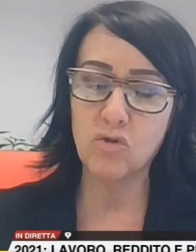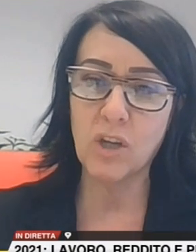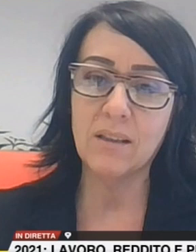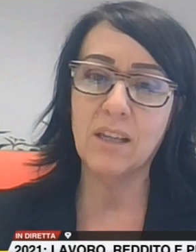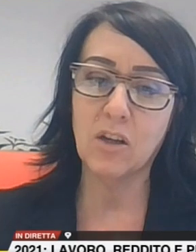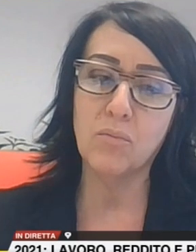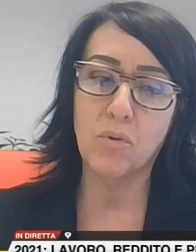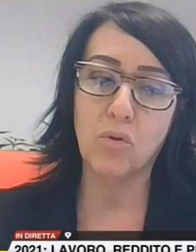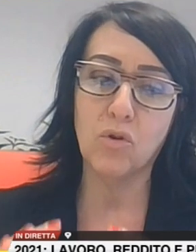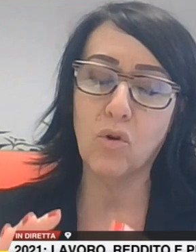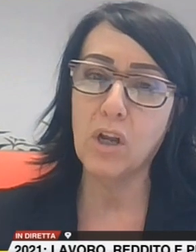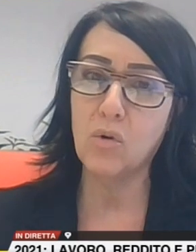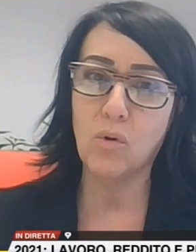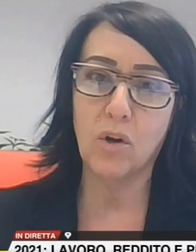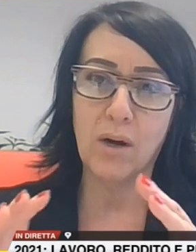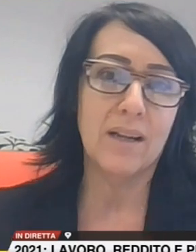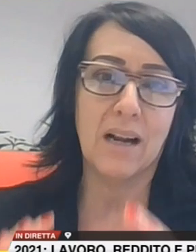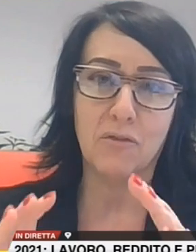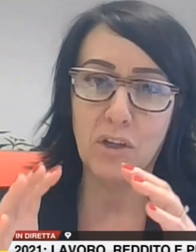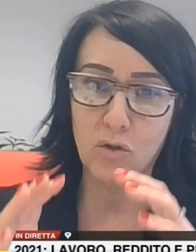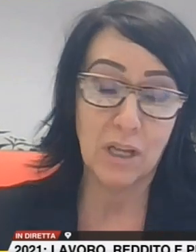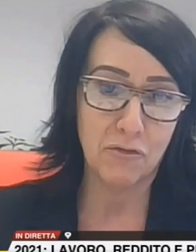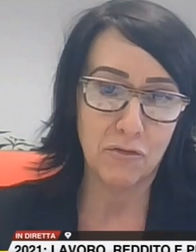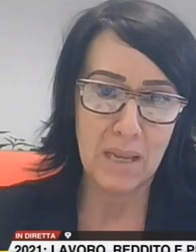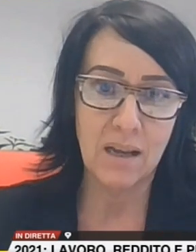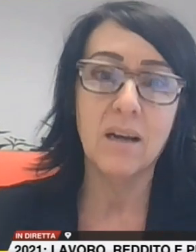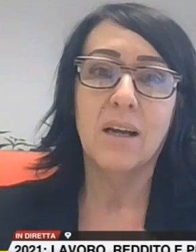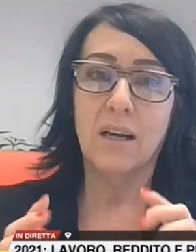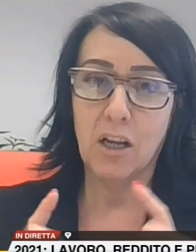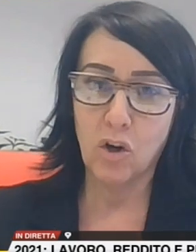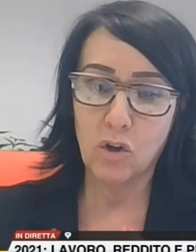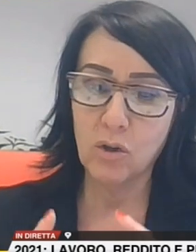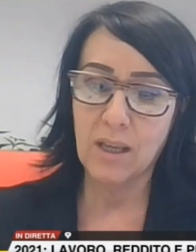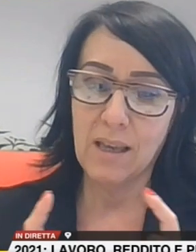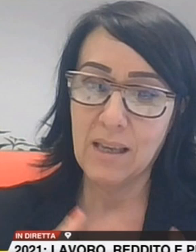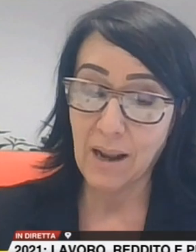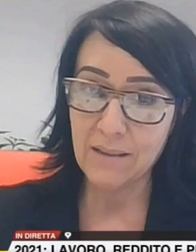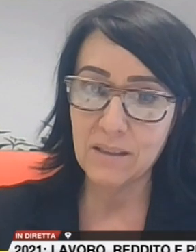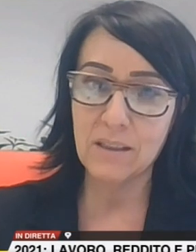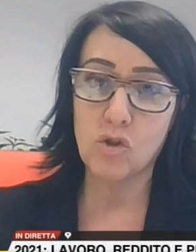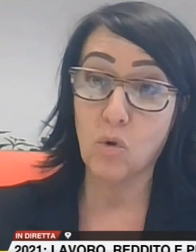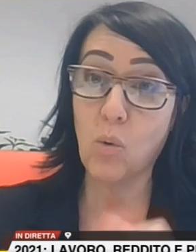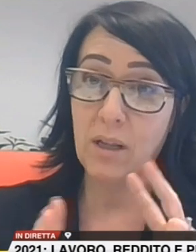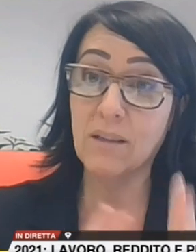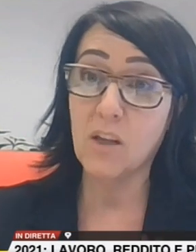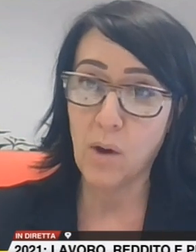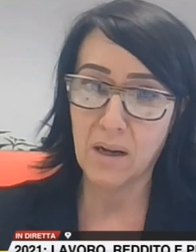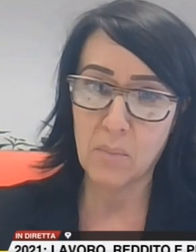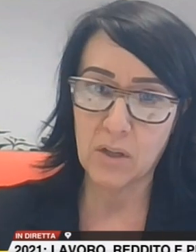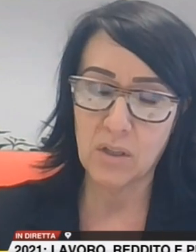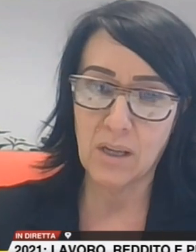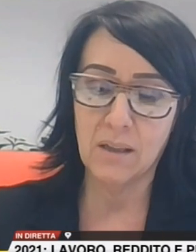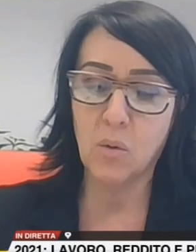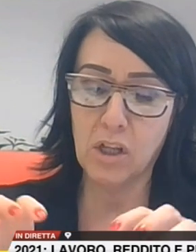i soggetti che compongono il nucleo anagrafico della famiglia. Ricordo che i redditi sono quelli dei due